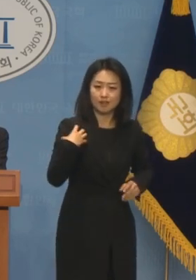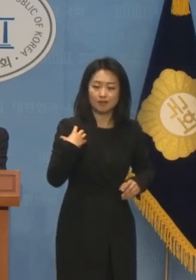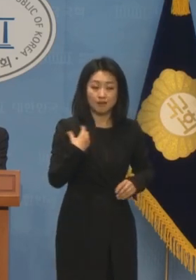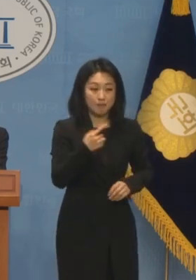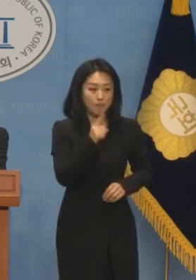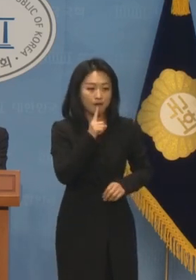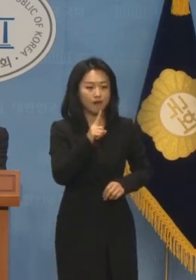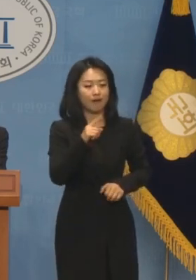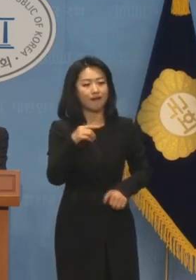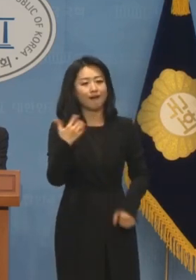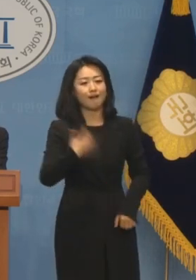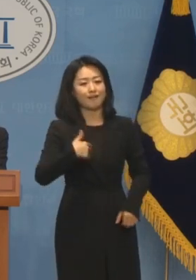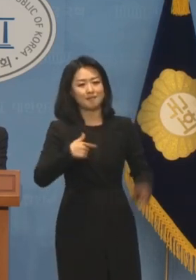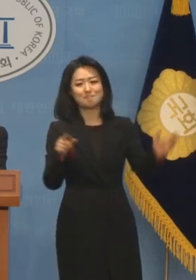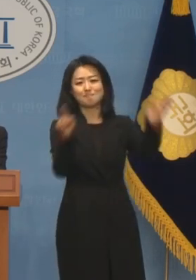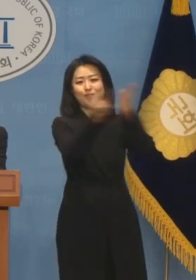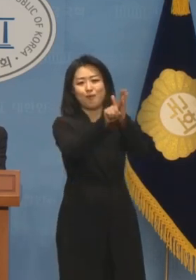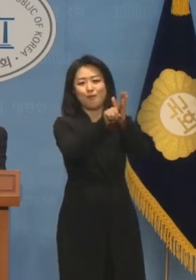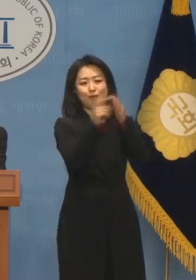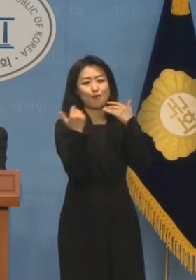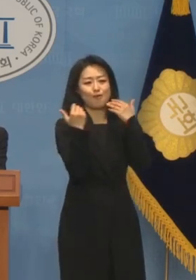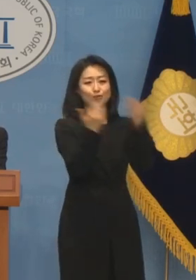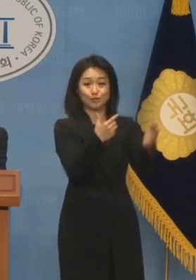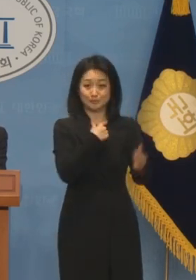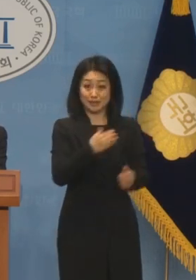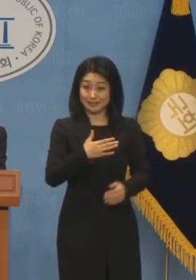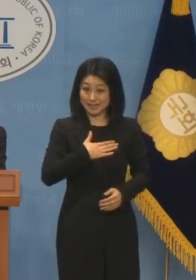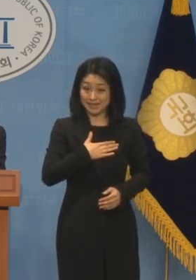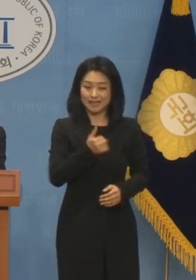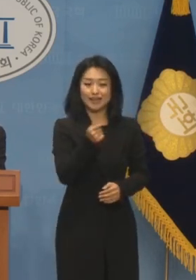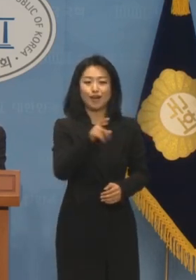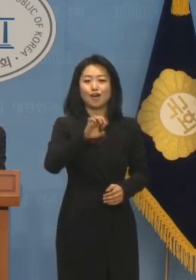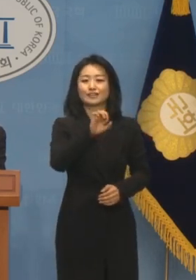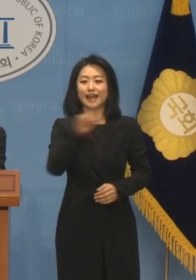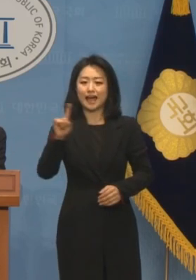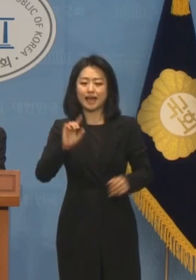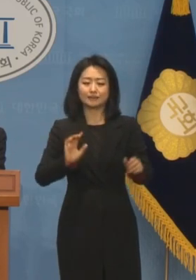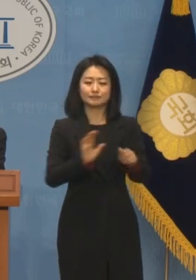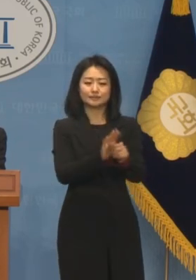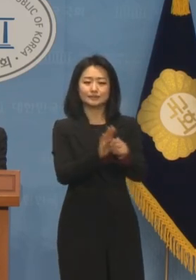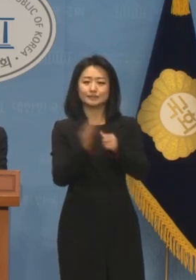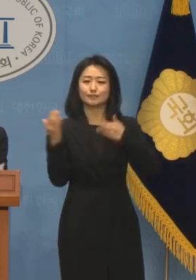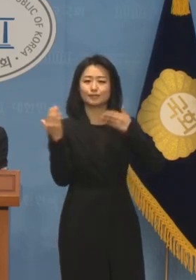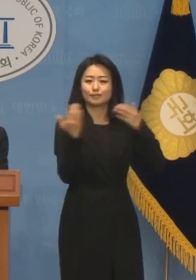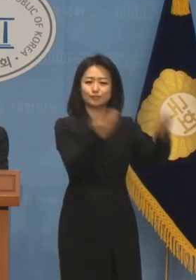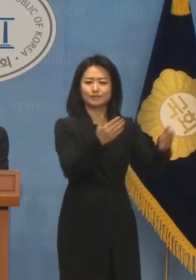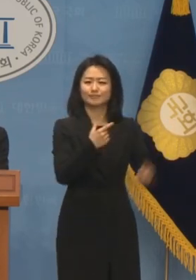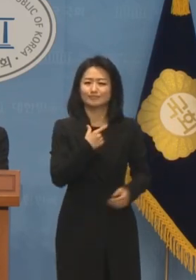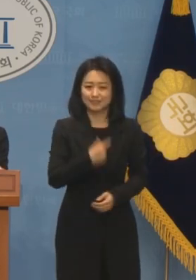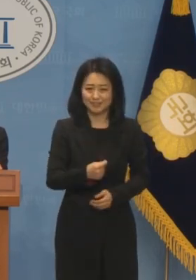갔습니다. 이것이 제가 허은하 후보를 지지하는 이유입니다.